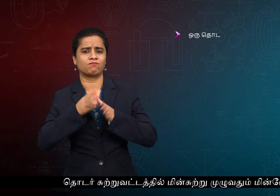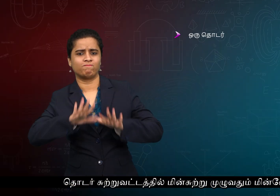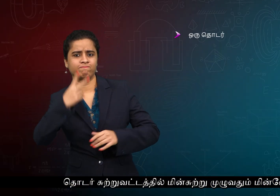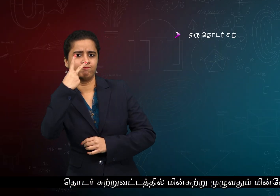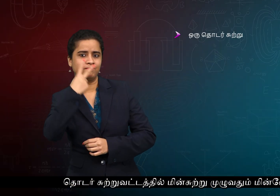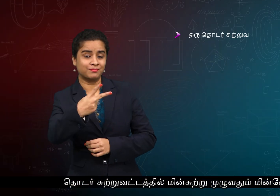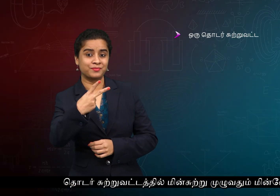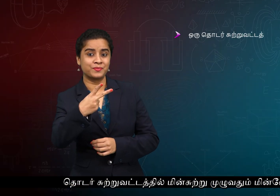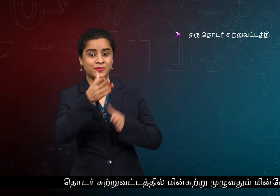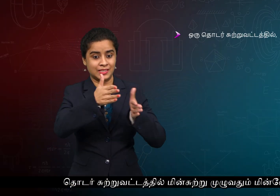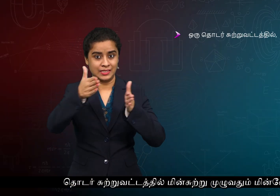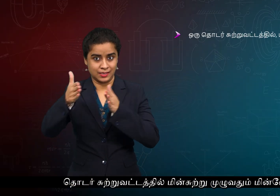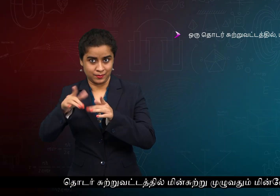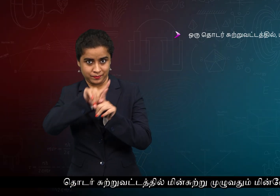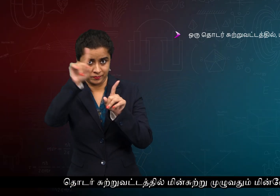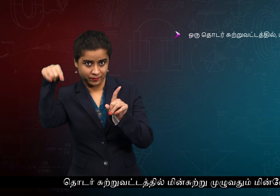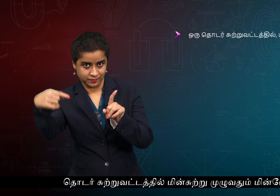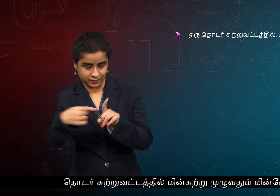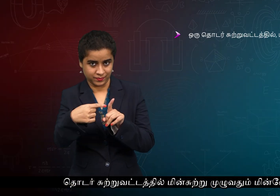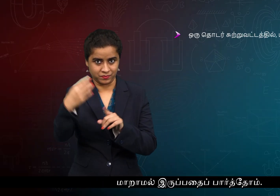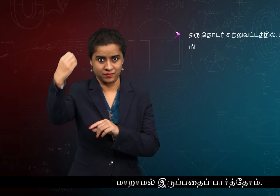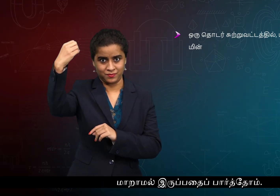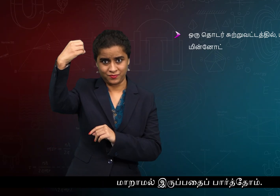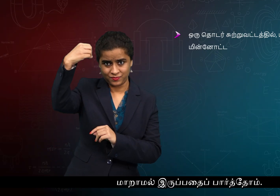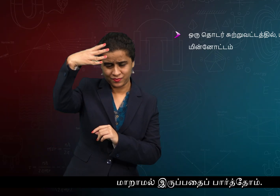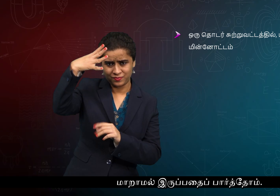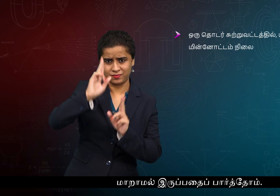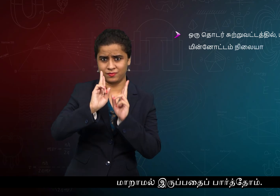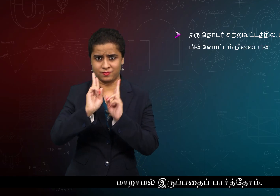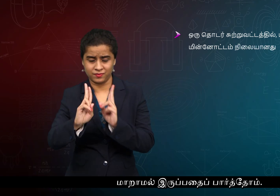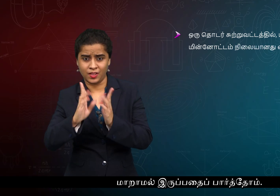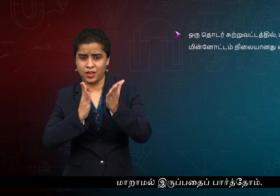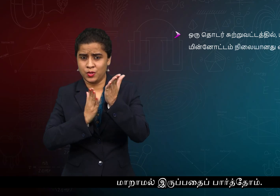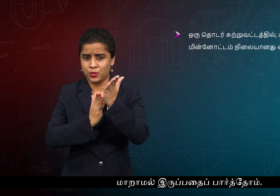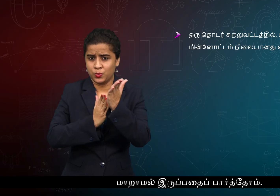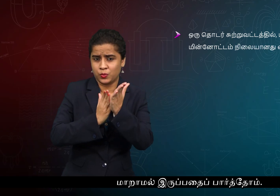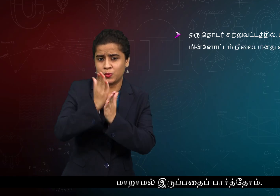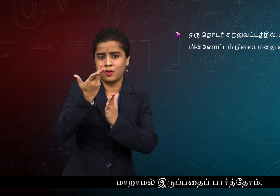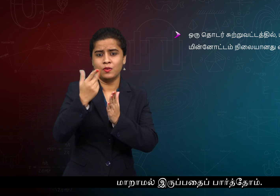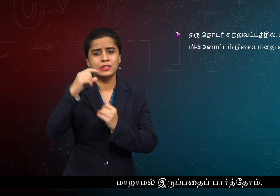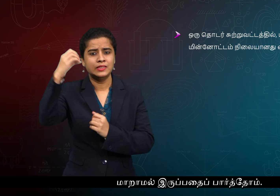தொடர் சுற்றுவட்டத்தில் மின்சுற்று முழுவதும் மின்னோட்டம் மாறாமல் இருப்பதை பார்த்தோம்.